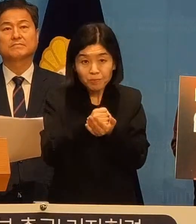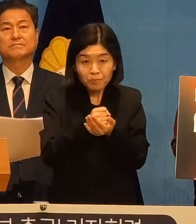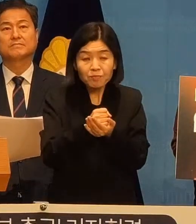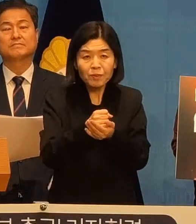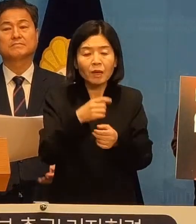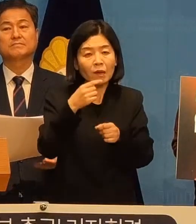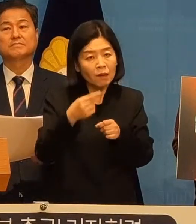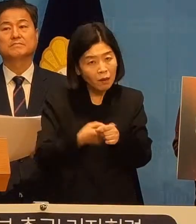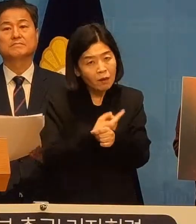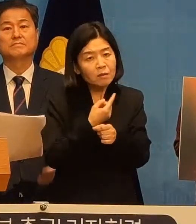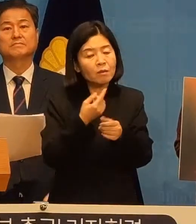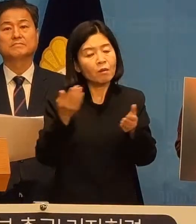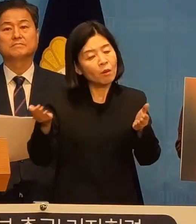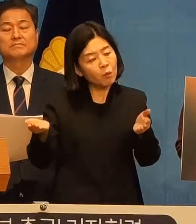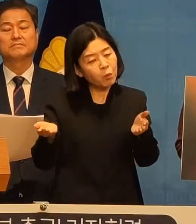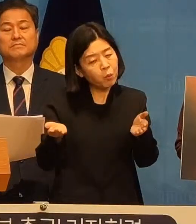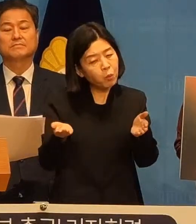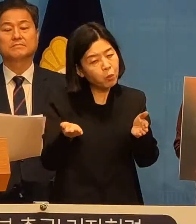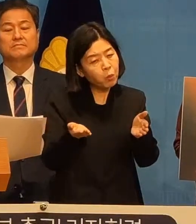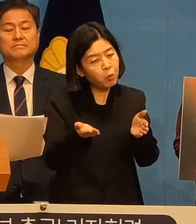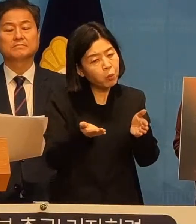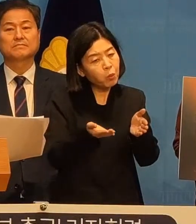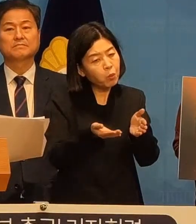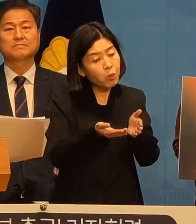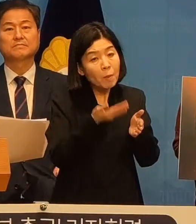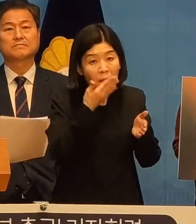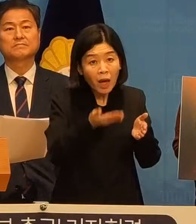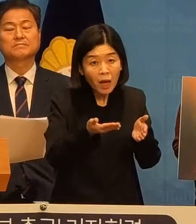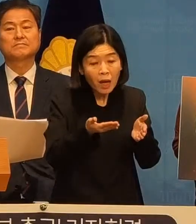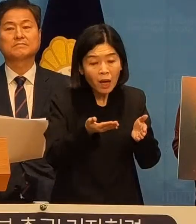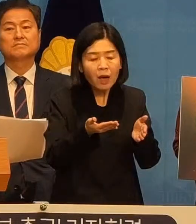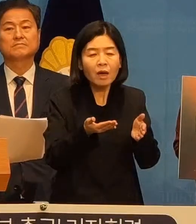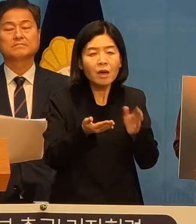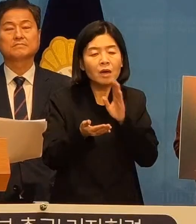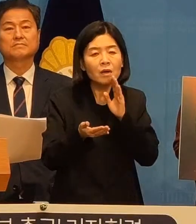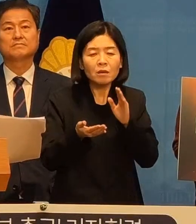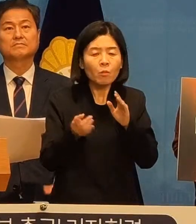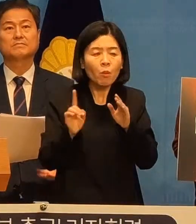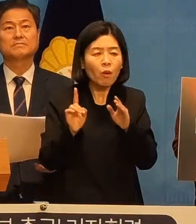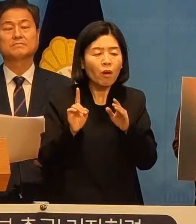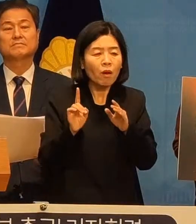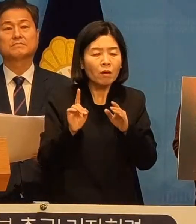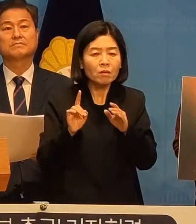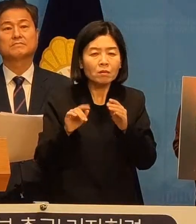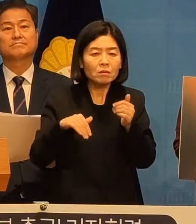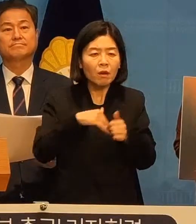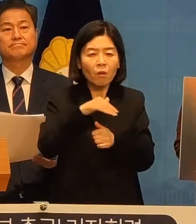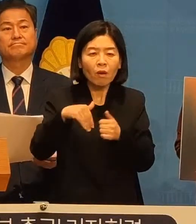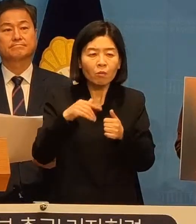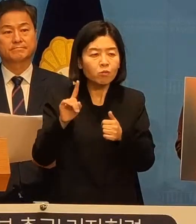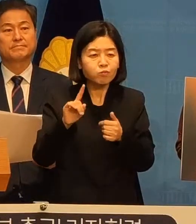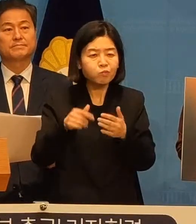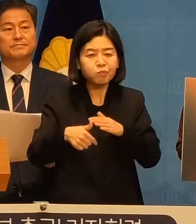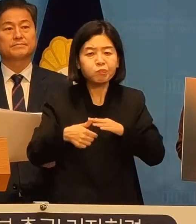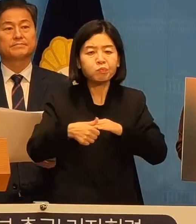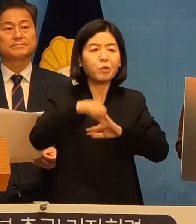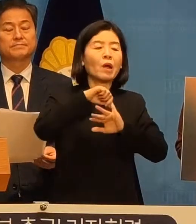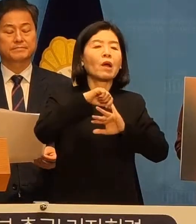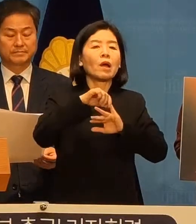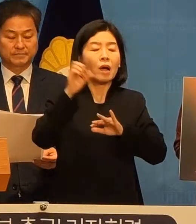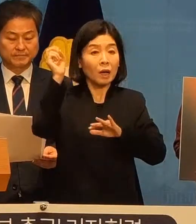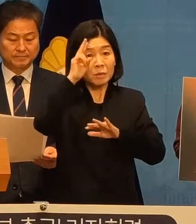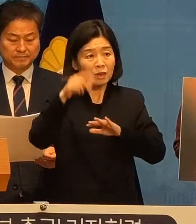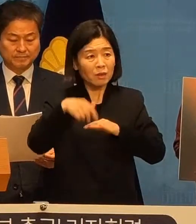부드럽게 접안을 할 수 있지만, 이것이 상황에 따라서 와류가 생긴다거나 돌발적인